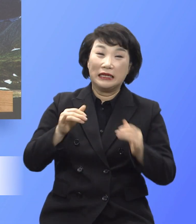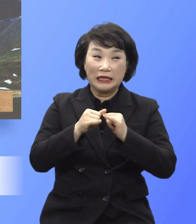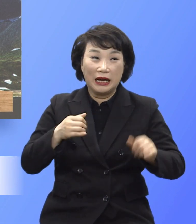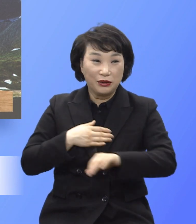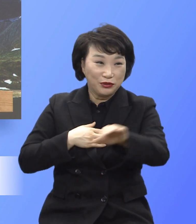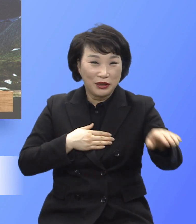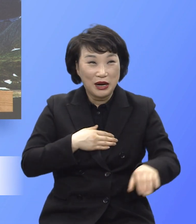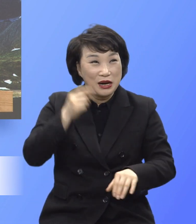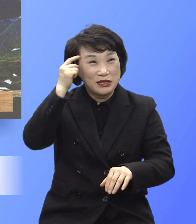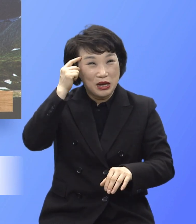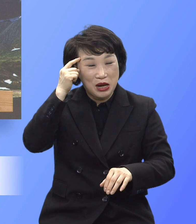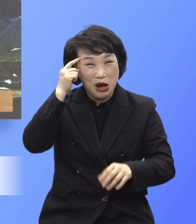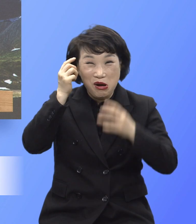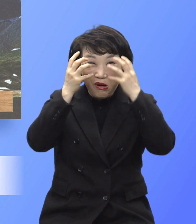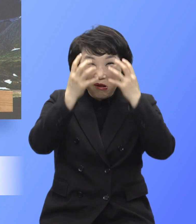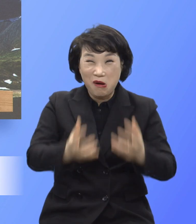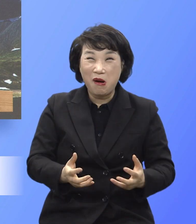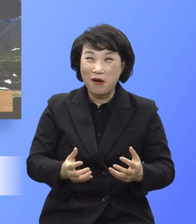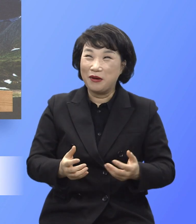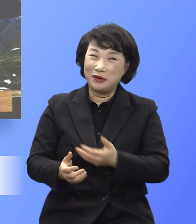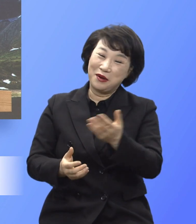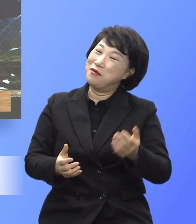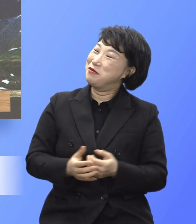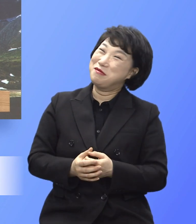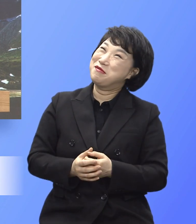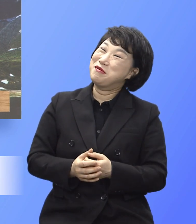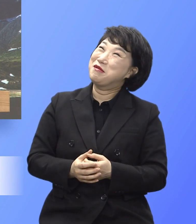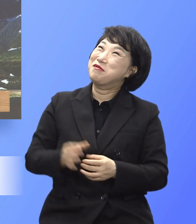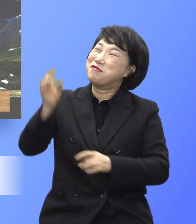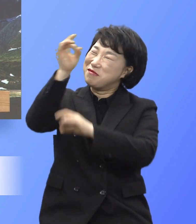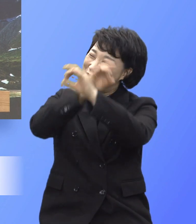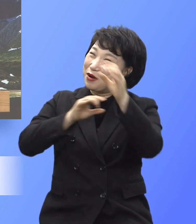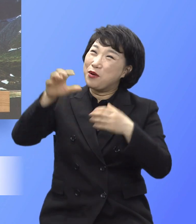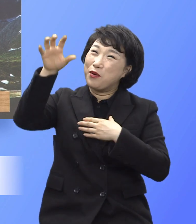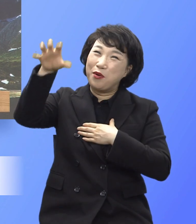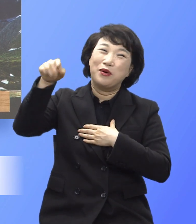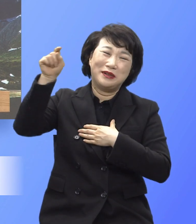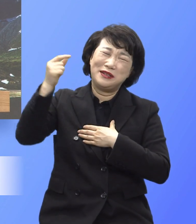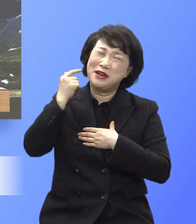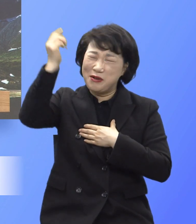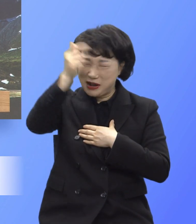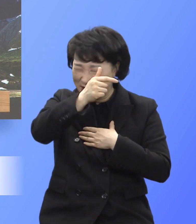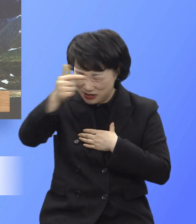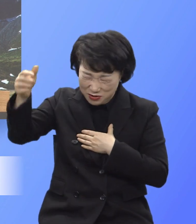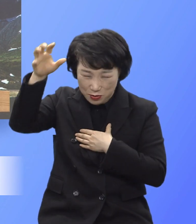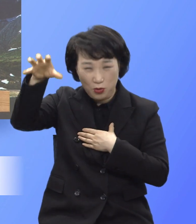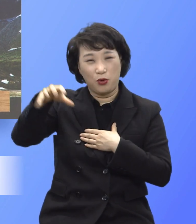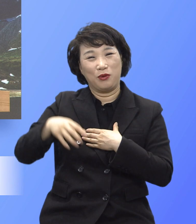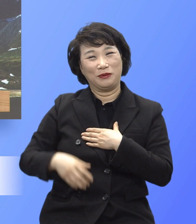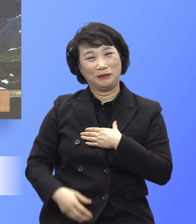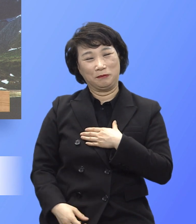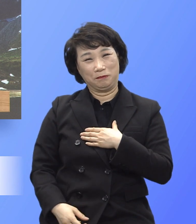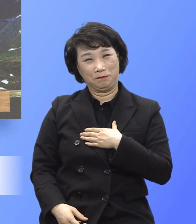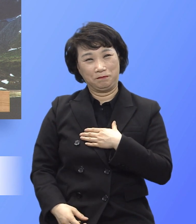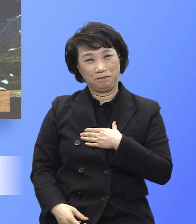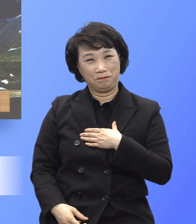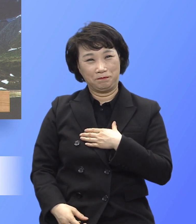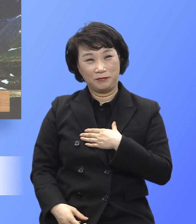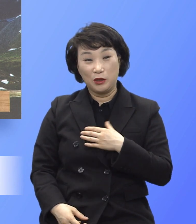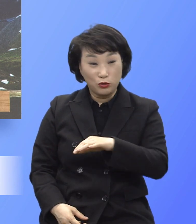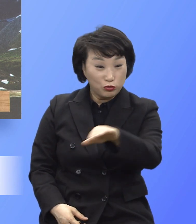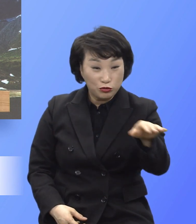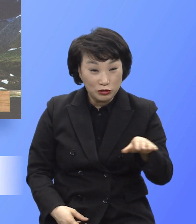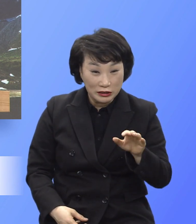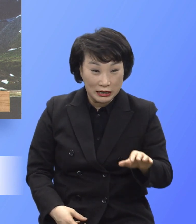인간이 상상할 수 없는 어마어마한 영광의 장소인데,